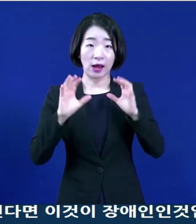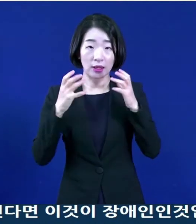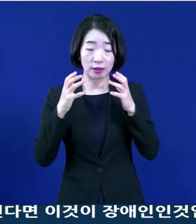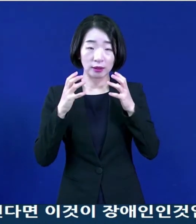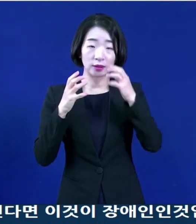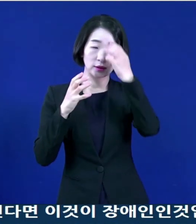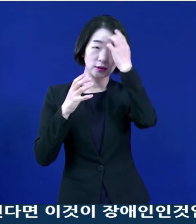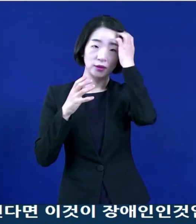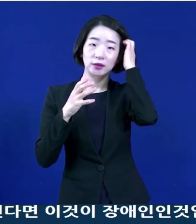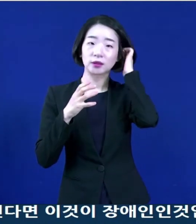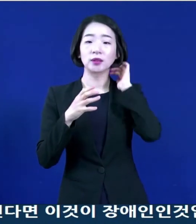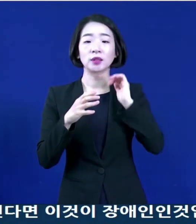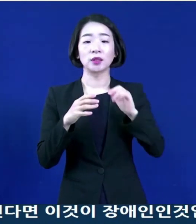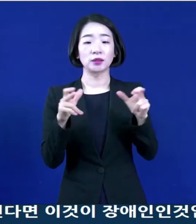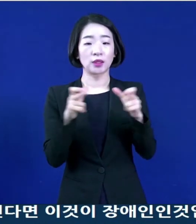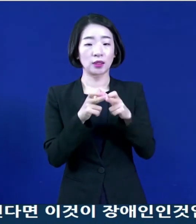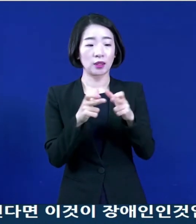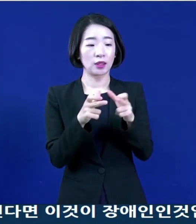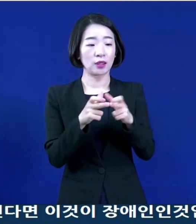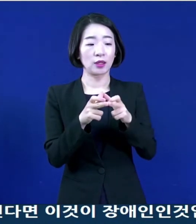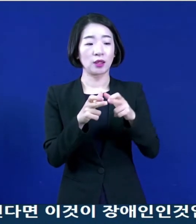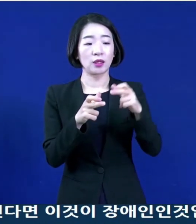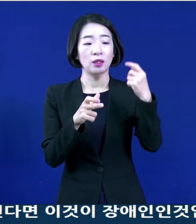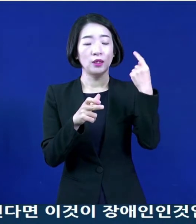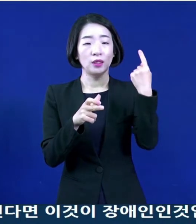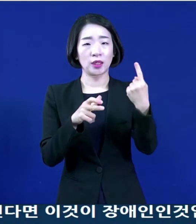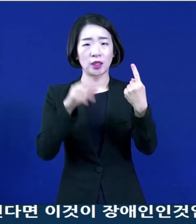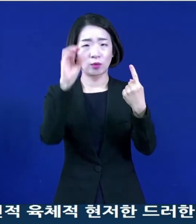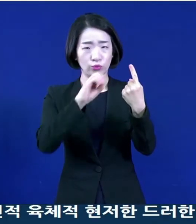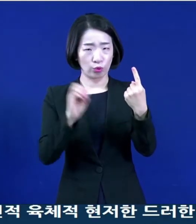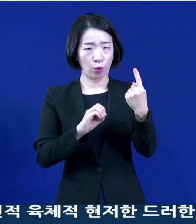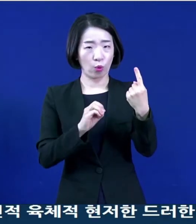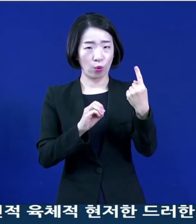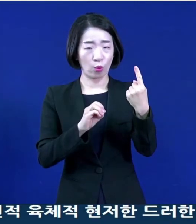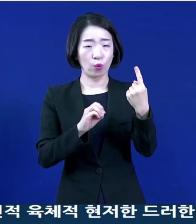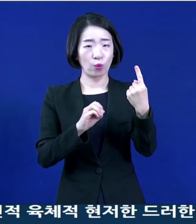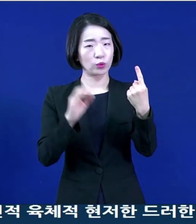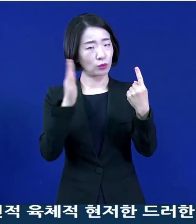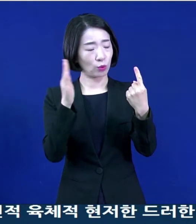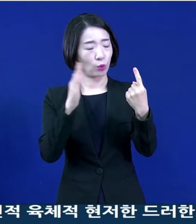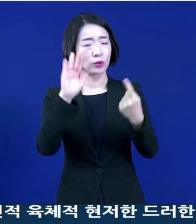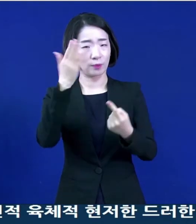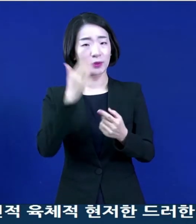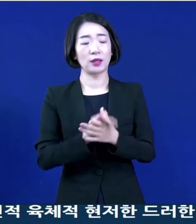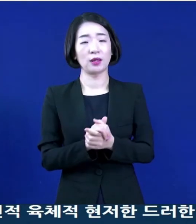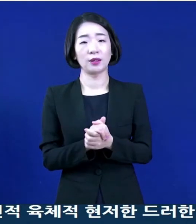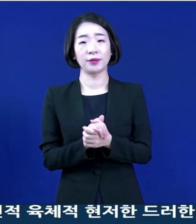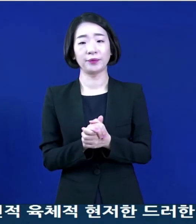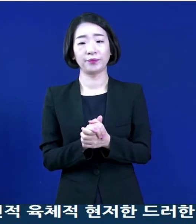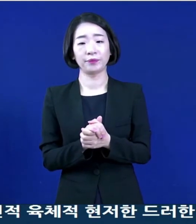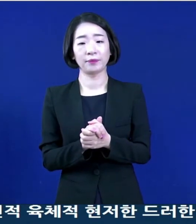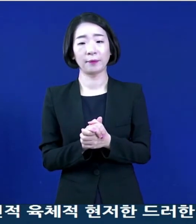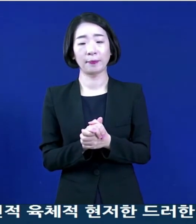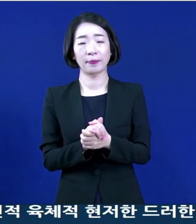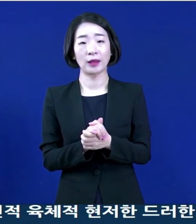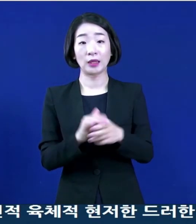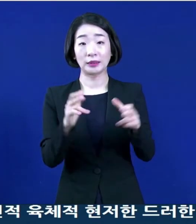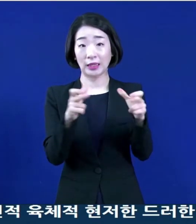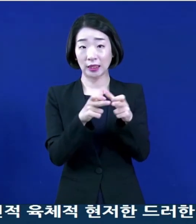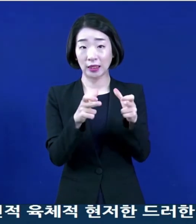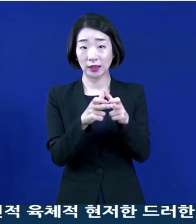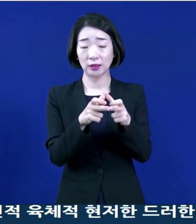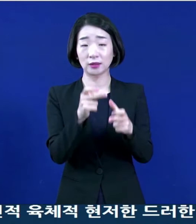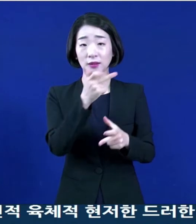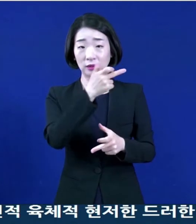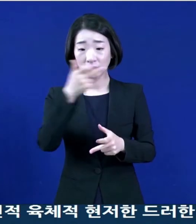총 1% 정도 된다고 봅니다. 우리가 오늘 기초적인 지식이지만 알아야 될 게, 장애는 크게 두